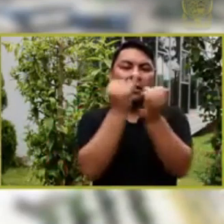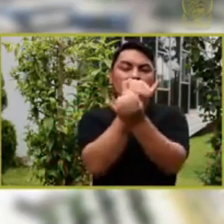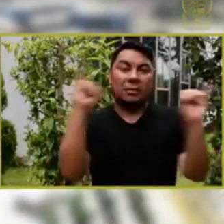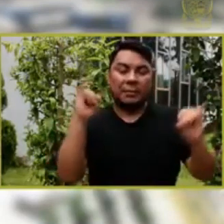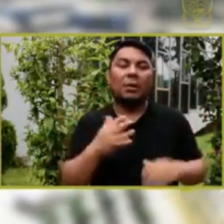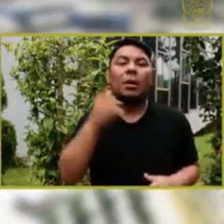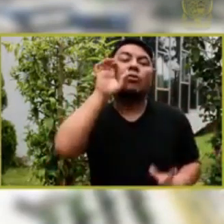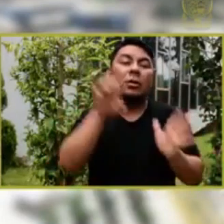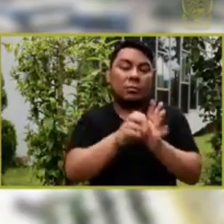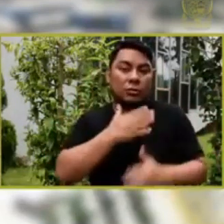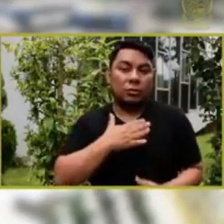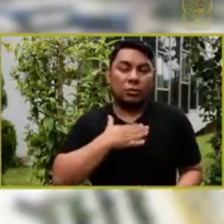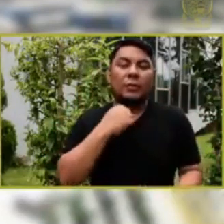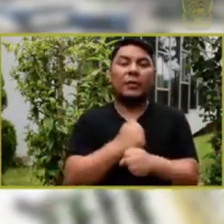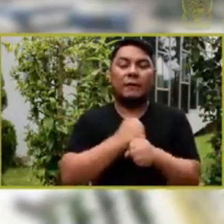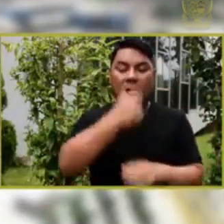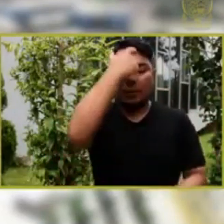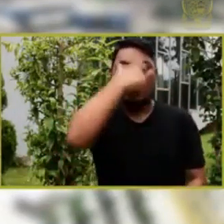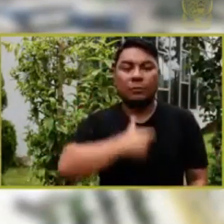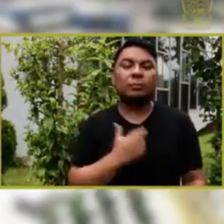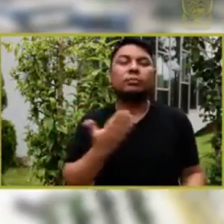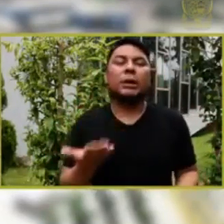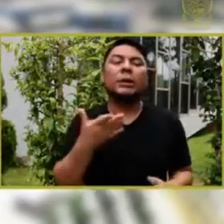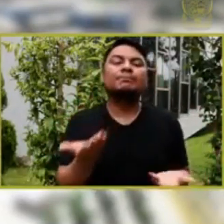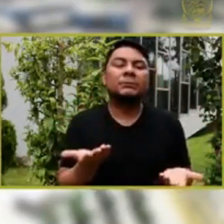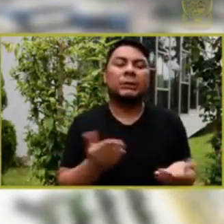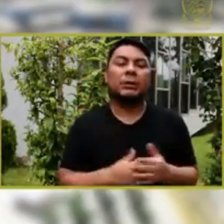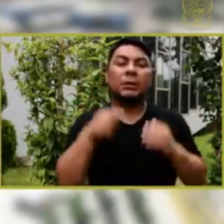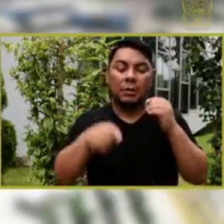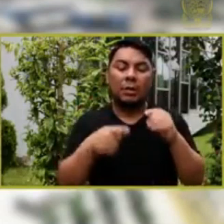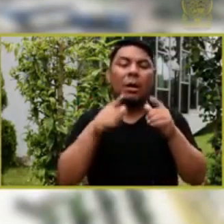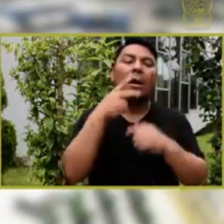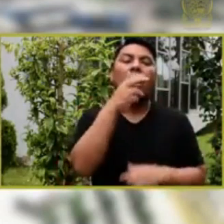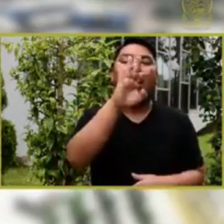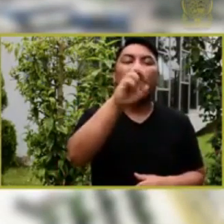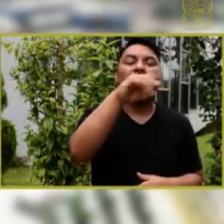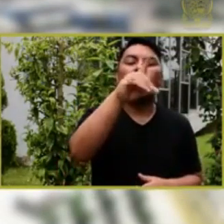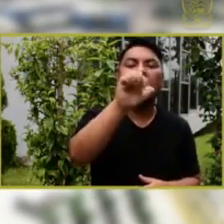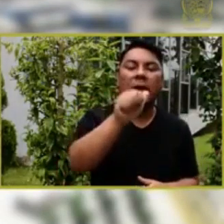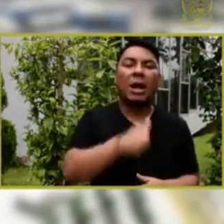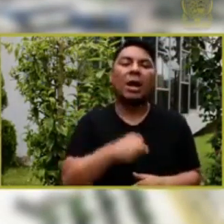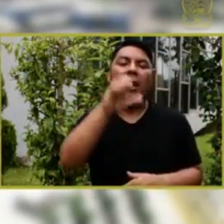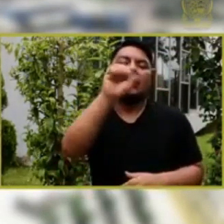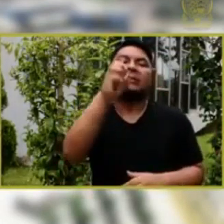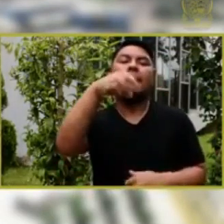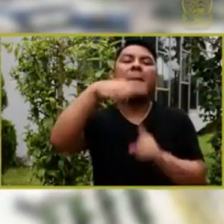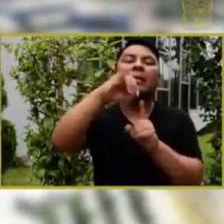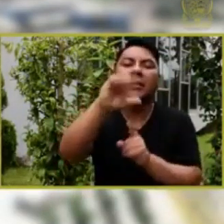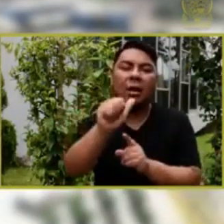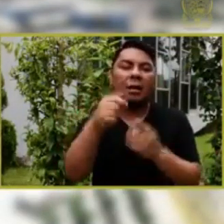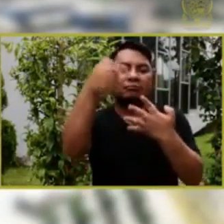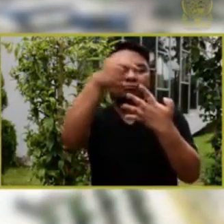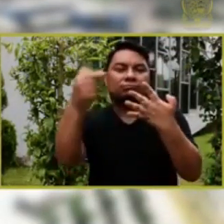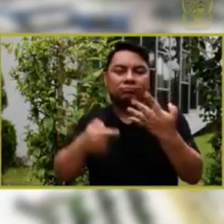por investigadores independientes, como en mi caso, ¿no? Que yo trabajo particularmente la fonología, morfología